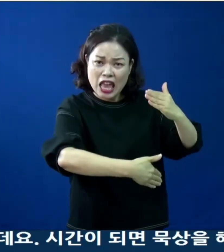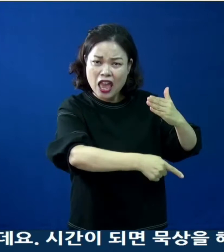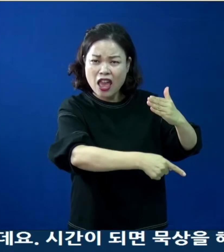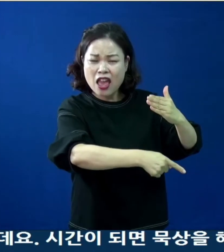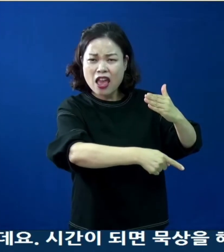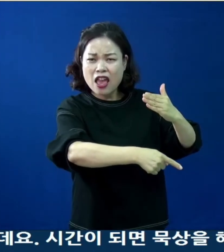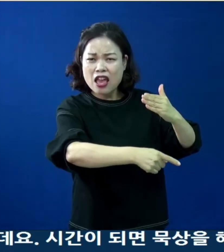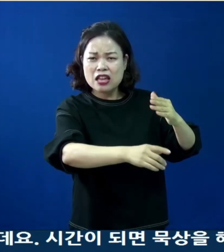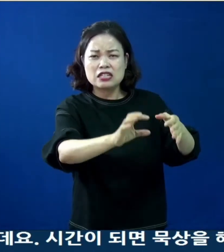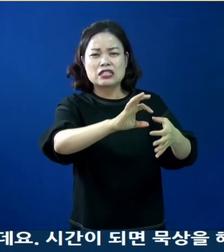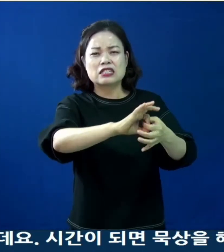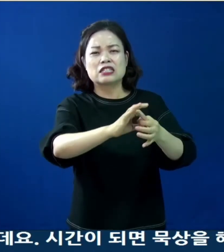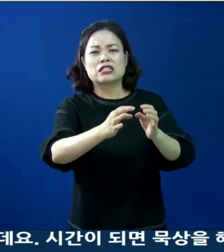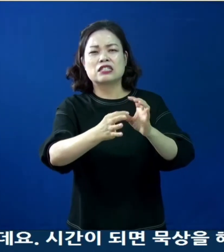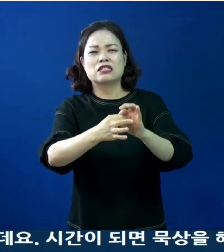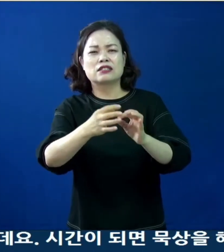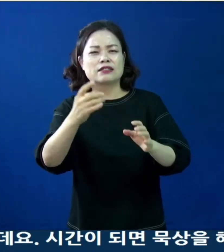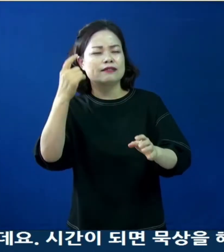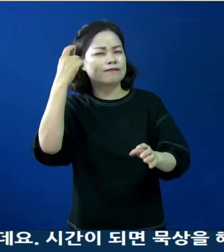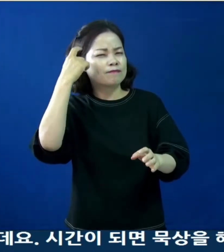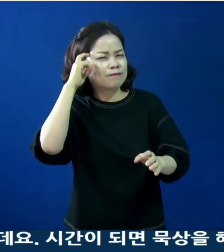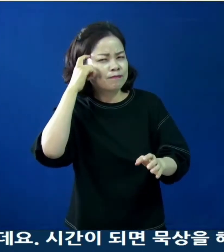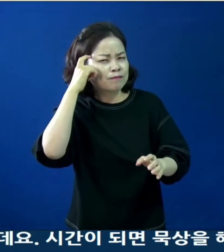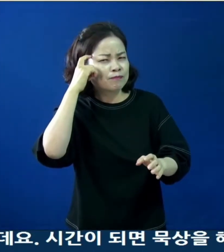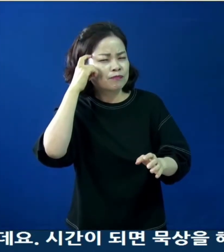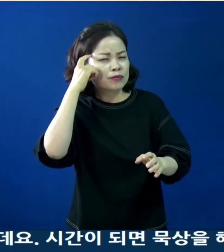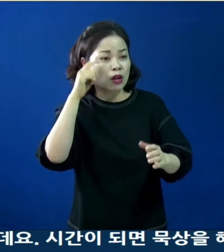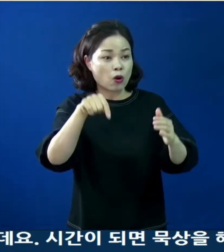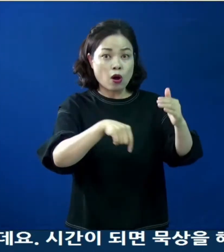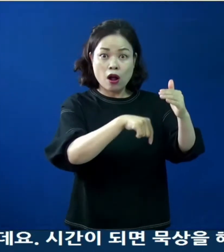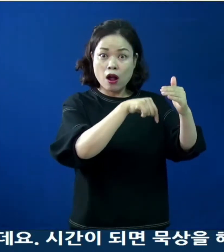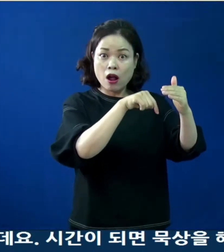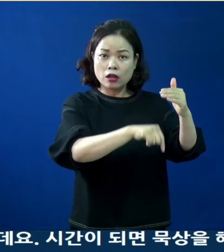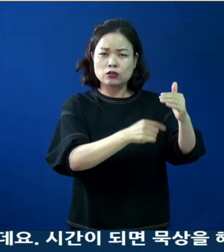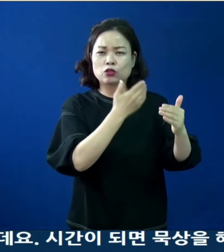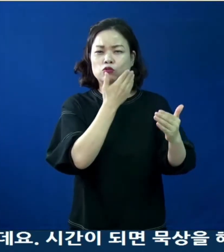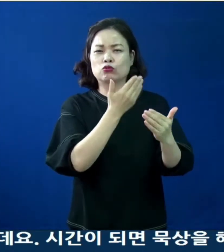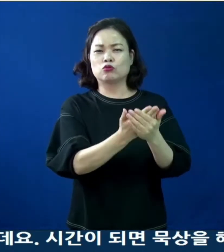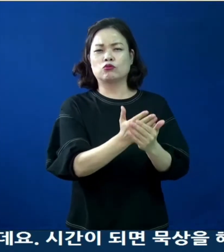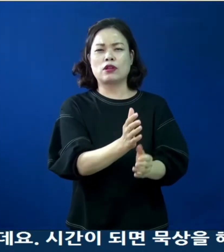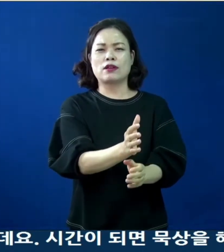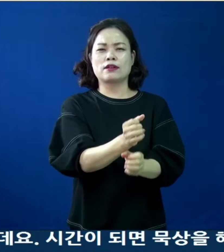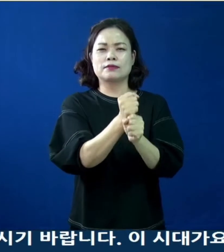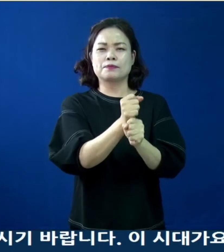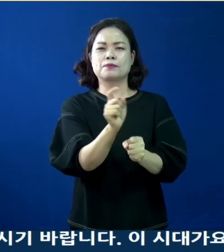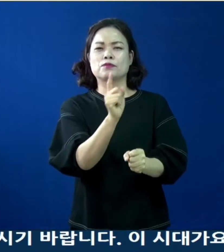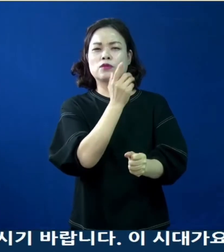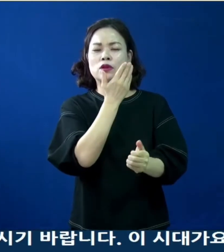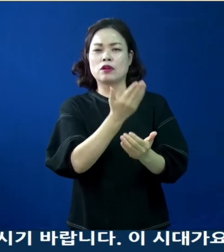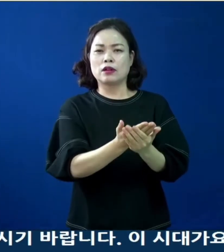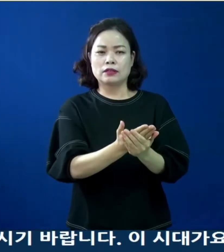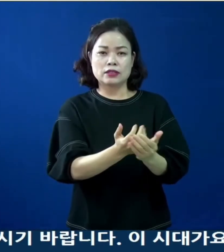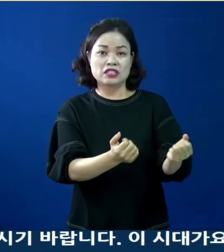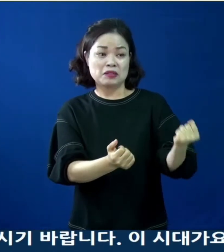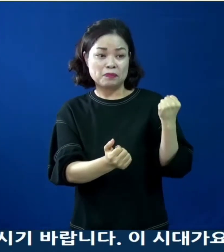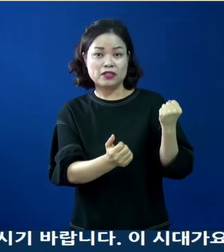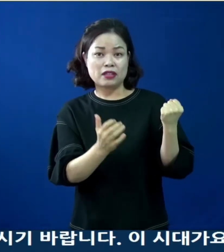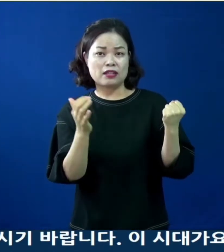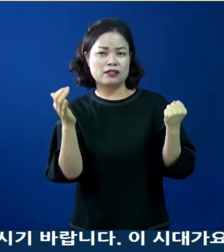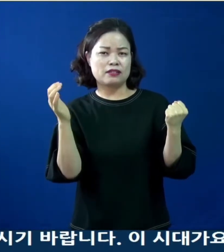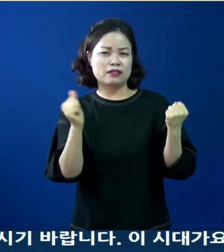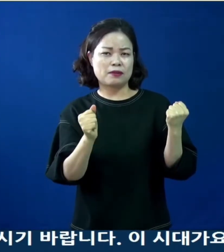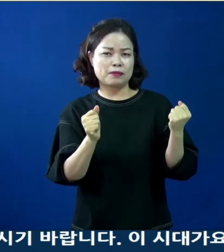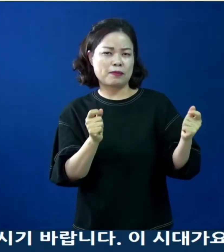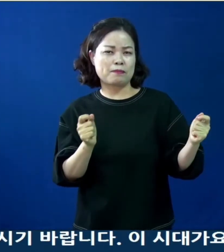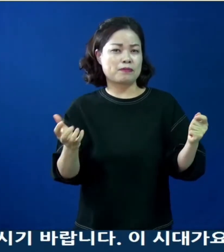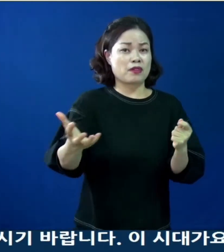신화의 정신이 있는 거죠. 그 그리스 신화의 정신 가운데 중요한 핵심 중에 하나가 뭐냐면요, 힘센 사람이 다